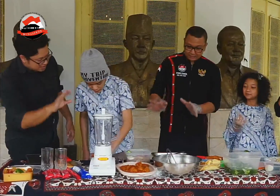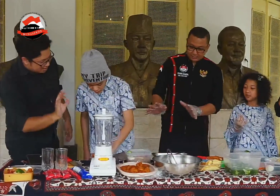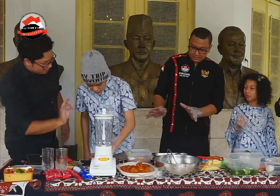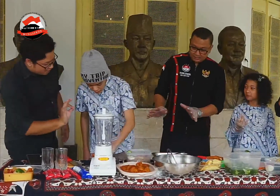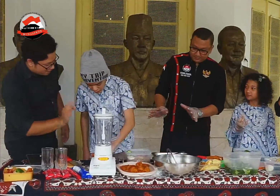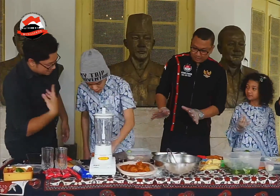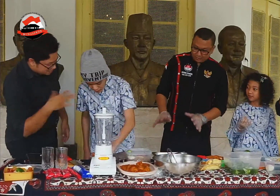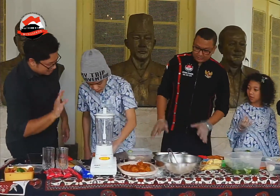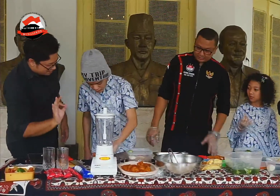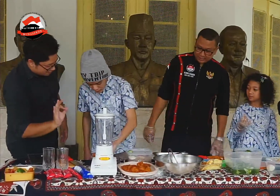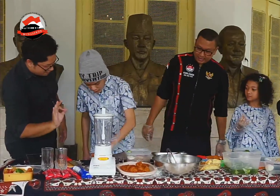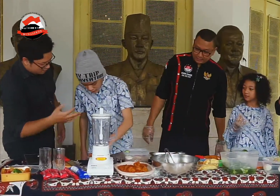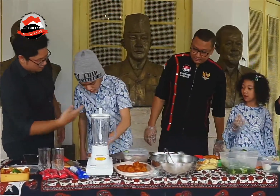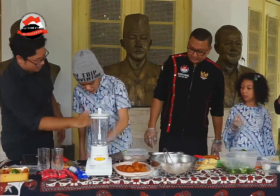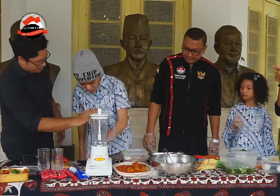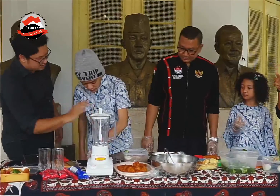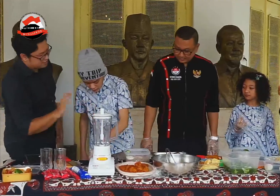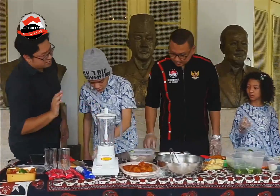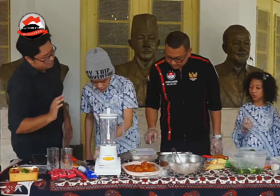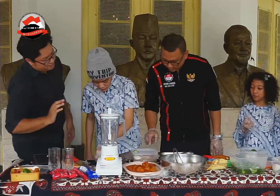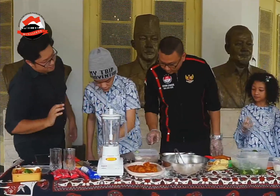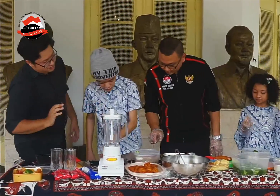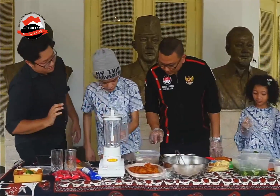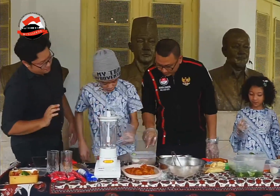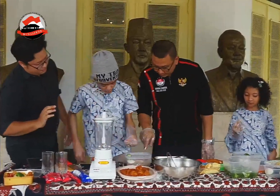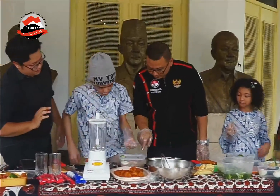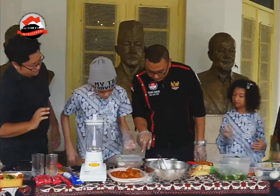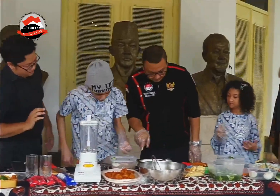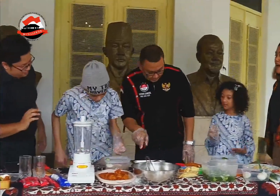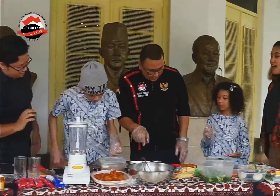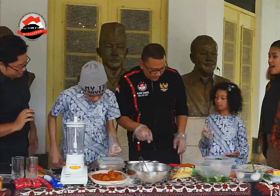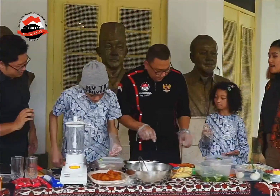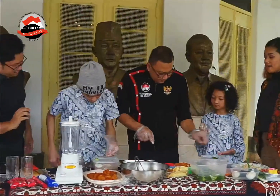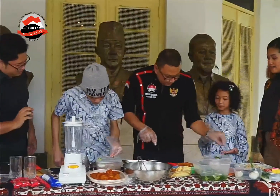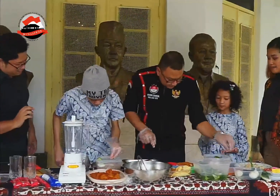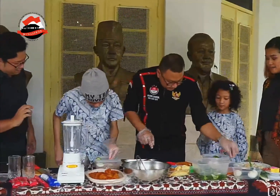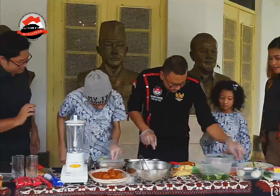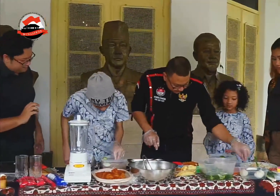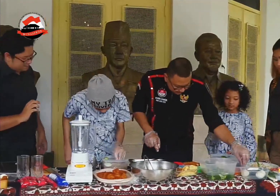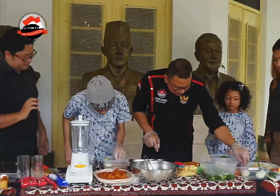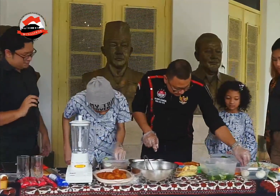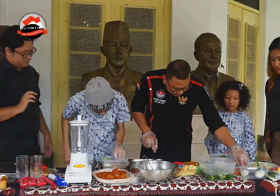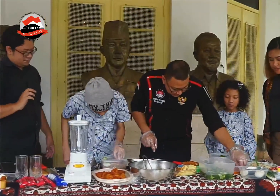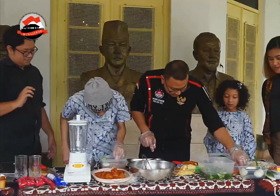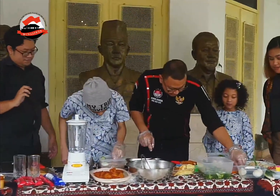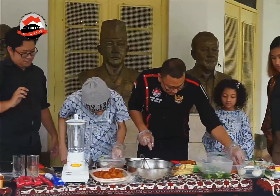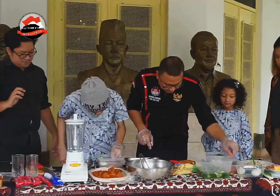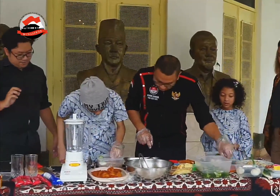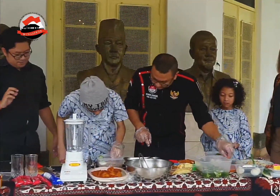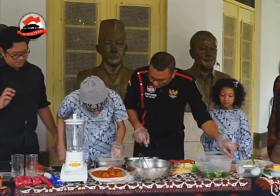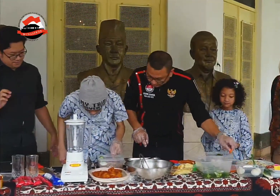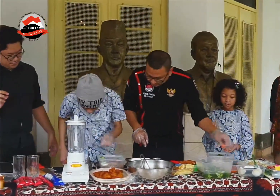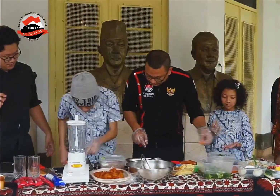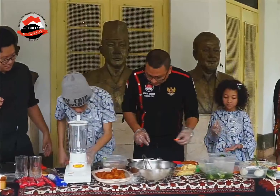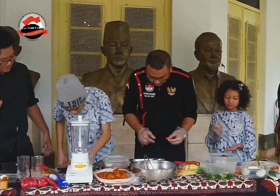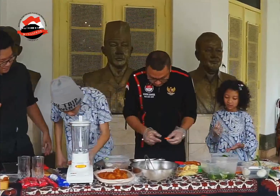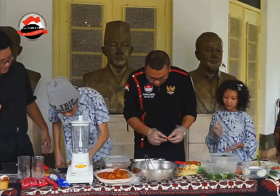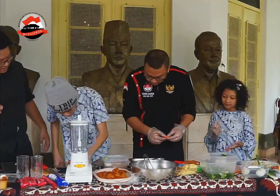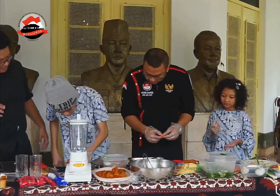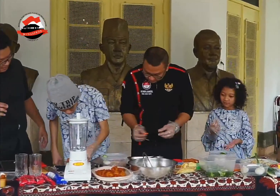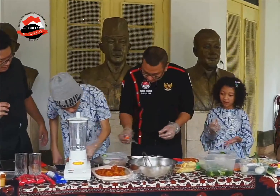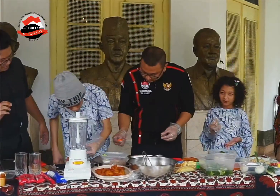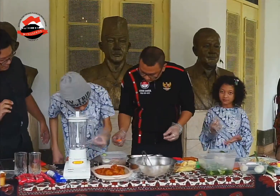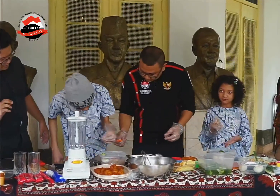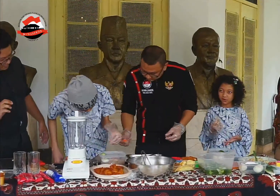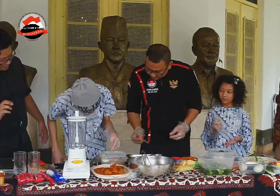Paul udah selesai. Paul udah selesai. Kalau udah kita liatin Paul ke mau adik-adik lagi. Yang di rumah. Ininya, tambah lagi. Ini ada bintang, boleh pakai bintang, Paul.